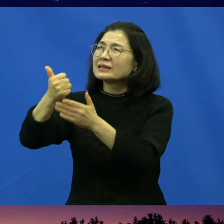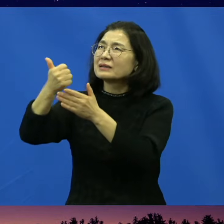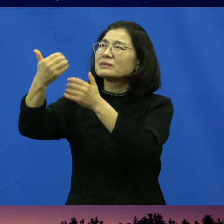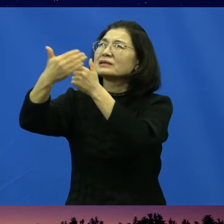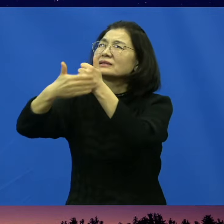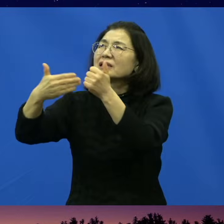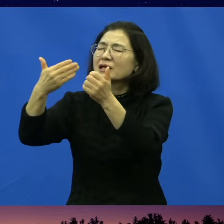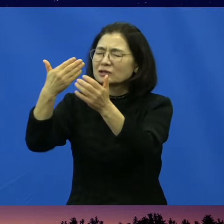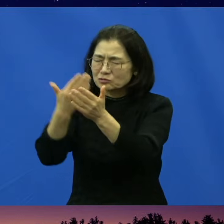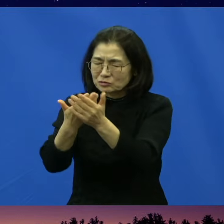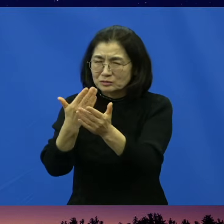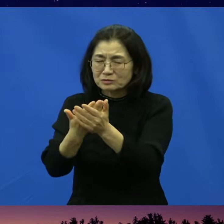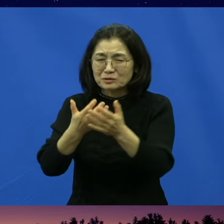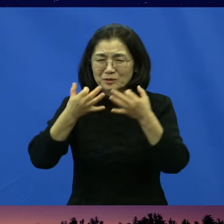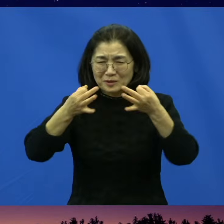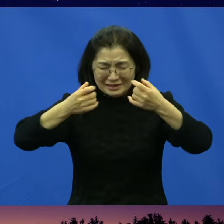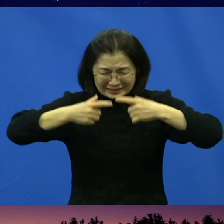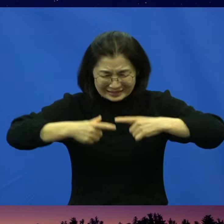금요철야 설교하라는데